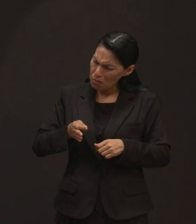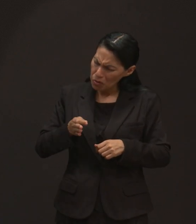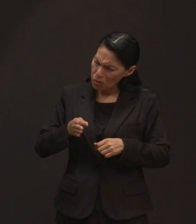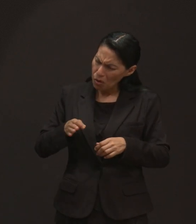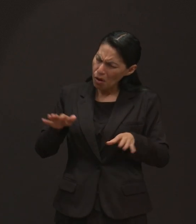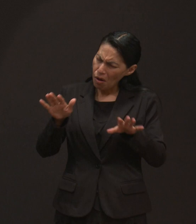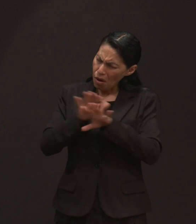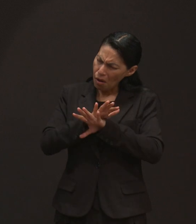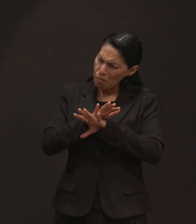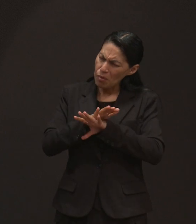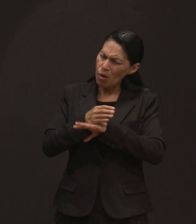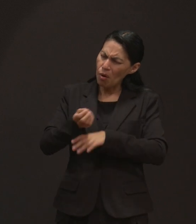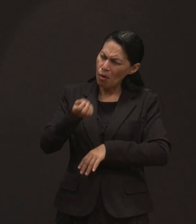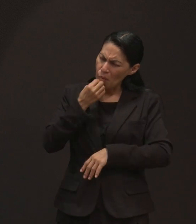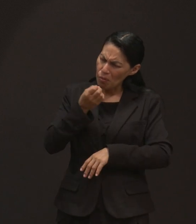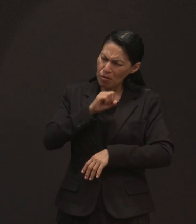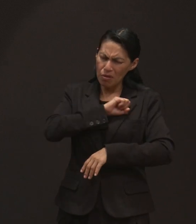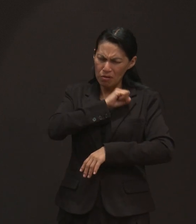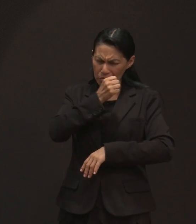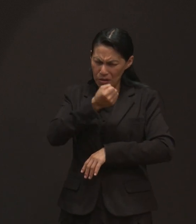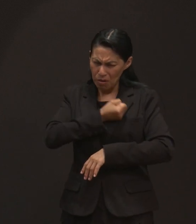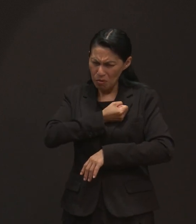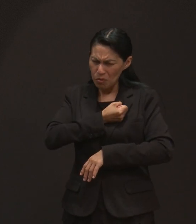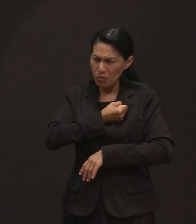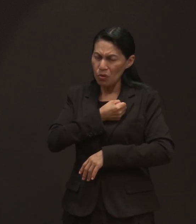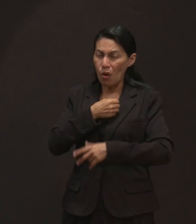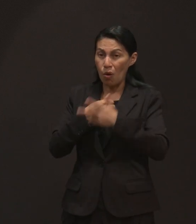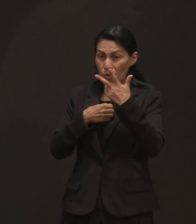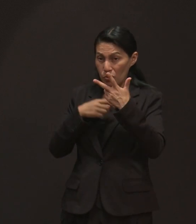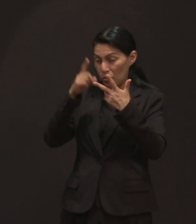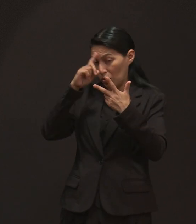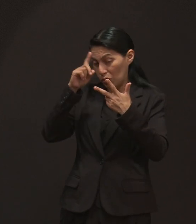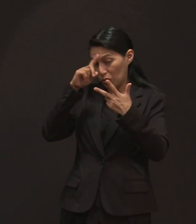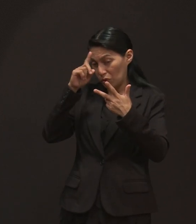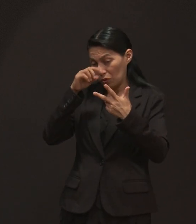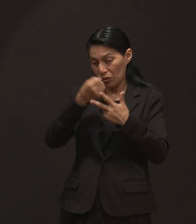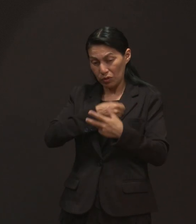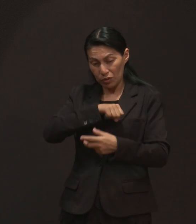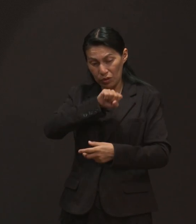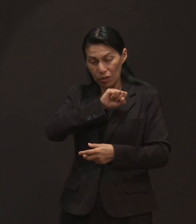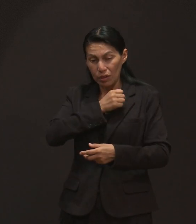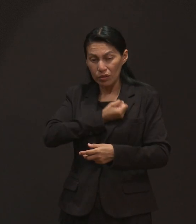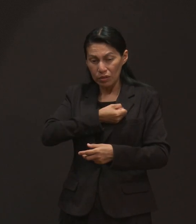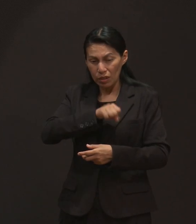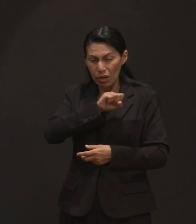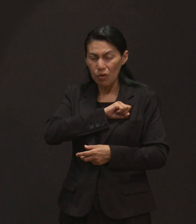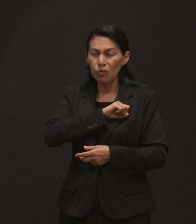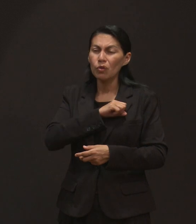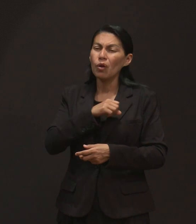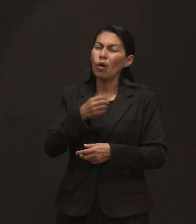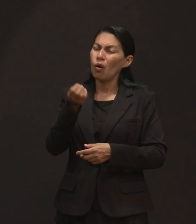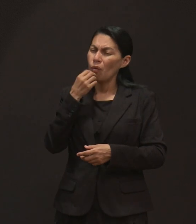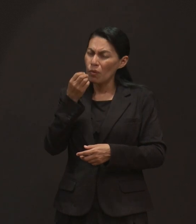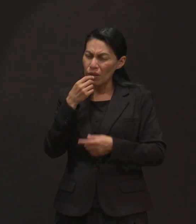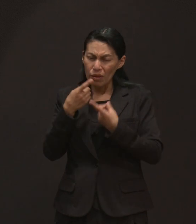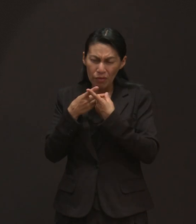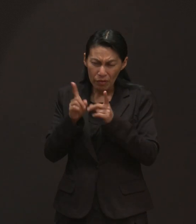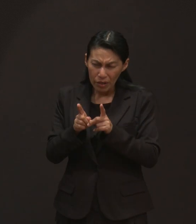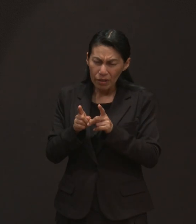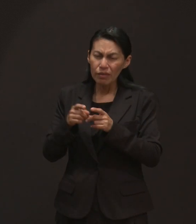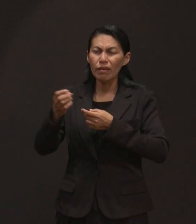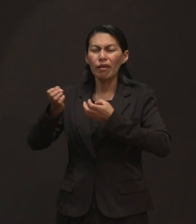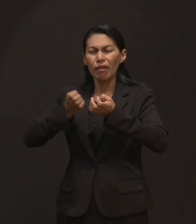aceptó llevar este reto porque pues es un cambio de vida diferente, comiendo